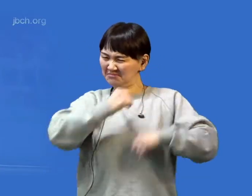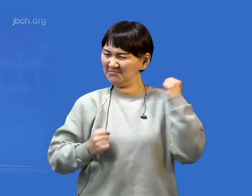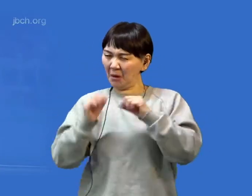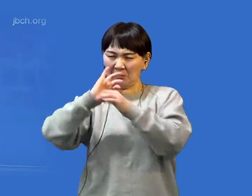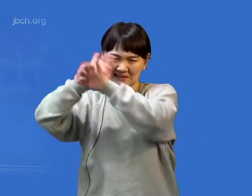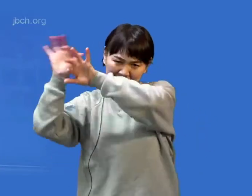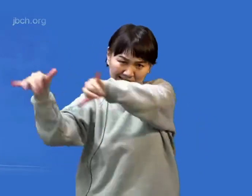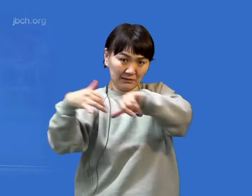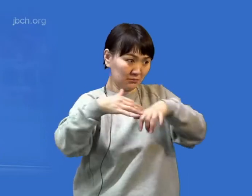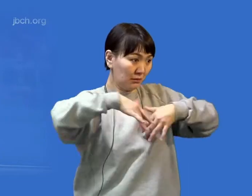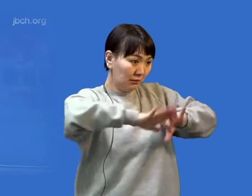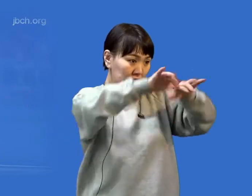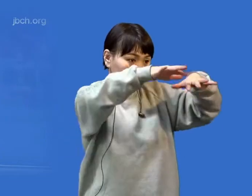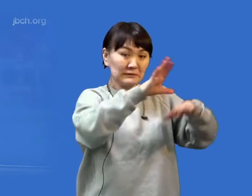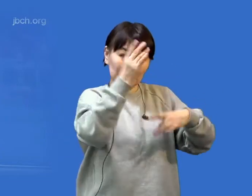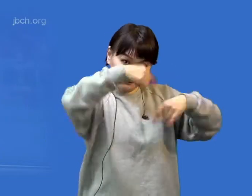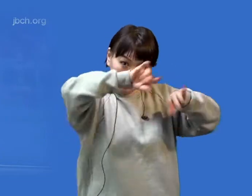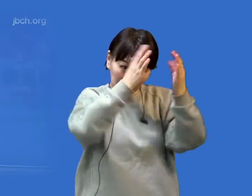Зүгээр л бодлох юм.